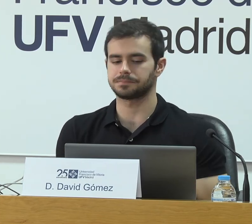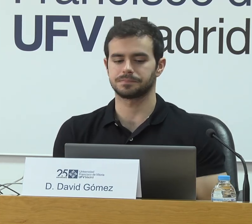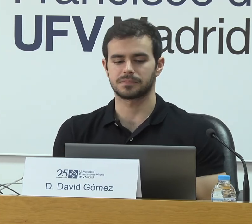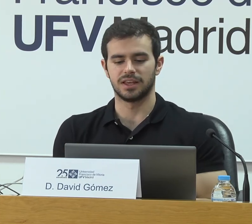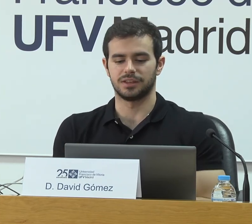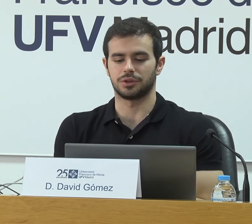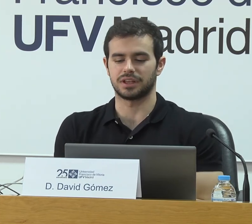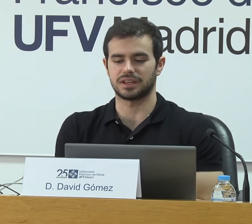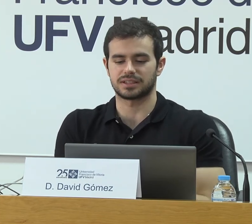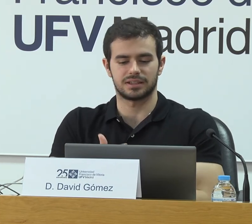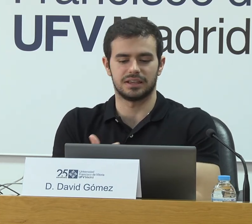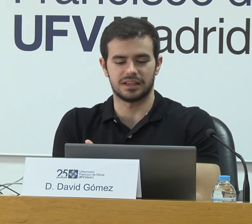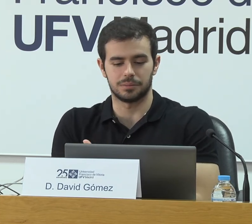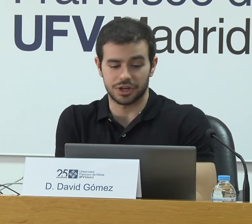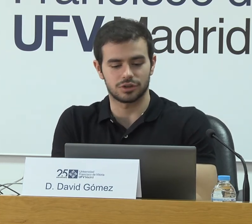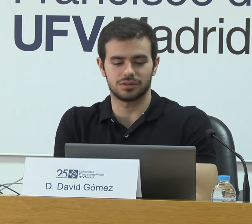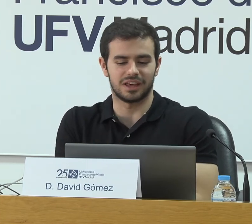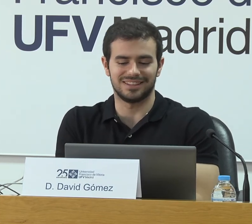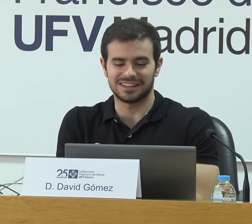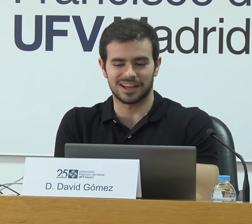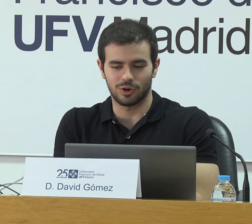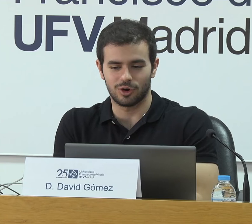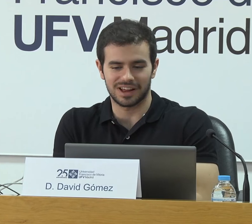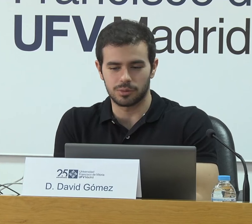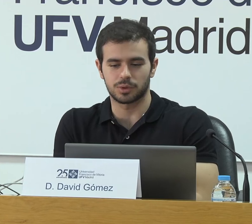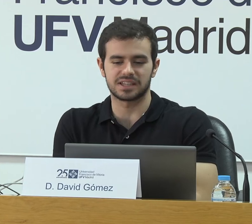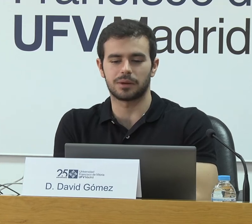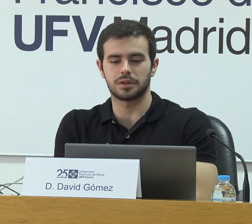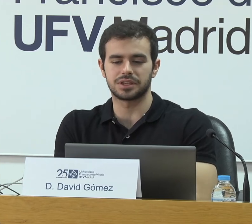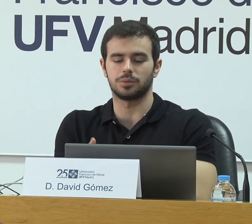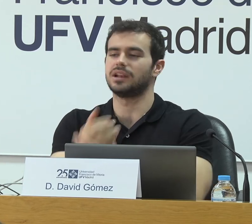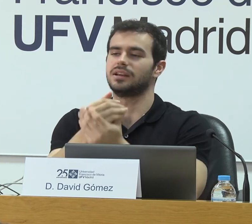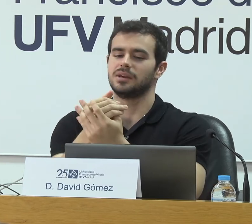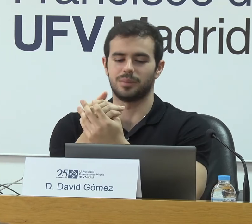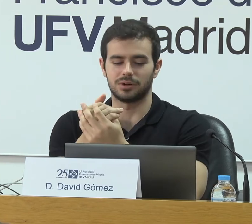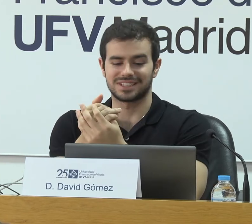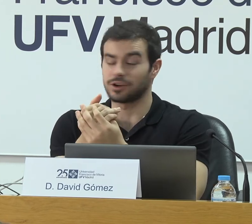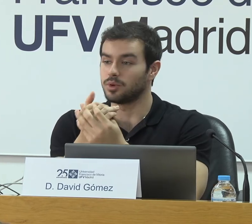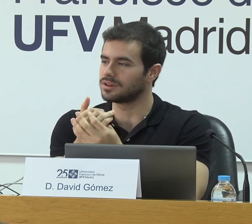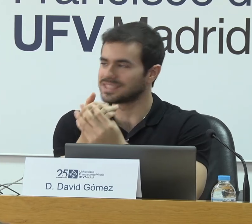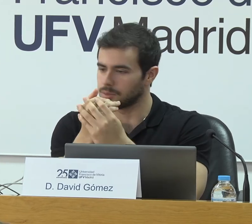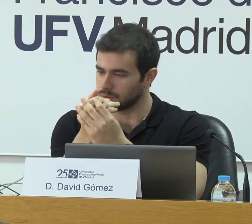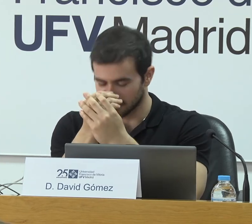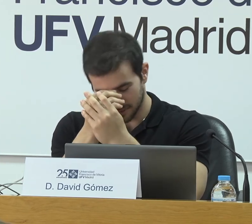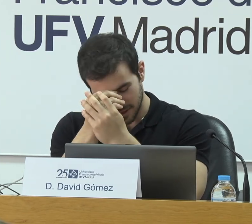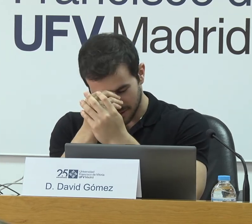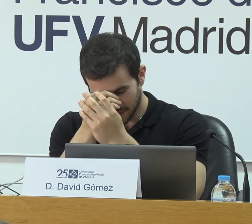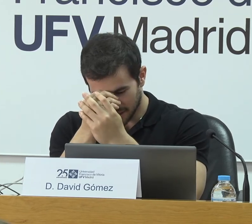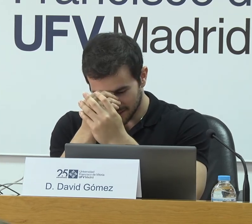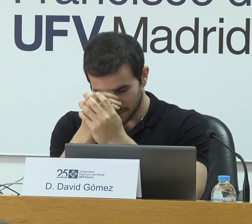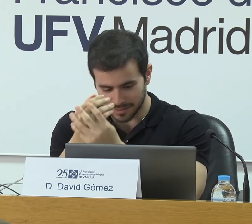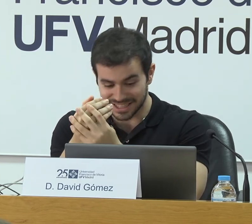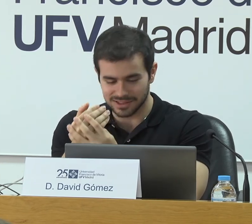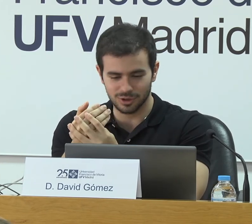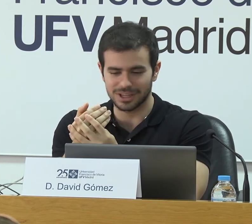limita. Entonces, por eso he intentado darle oportunidades al baloncesto 1000, pero es que no puedo, es que no puedo. De verdad